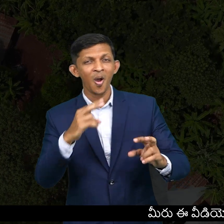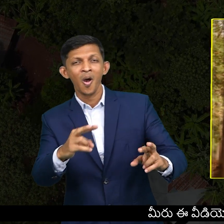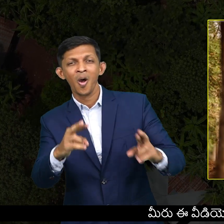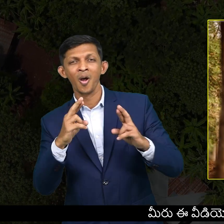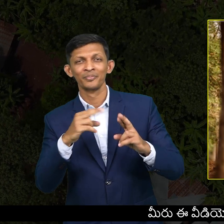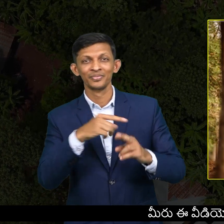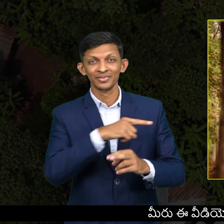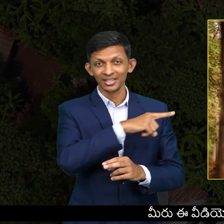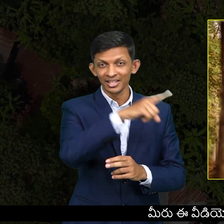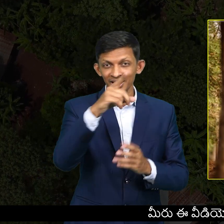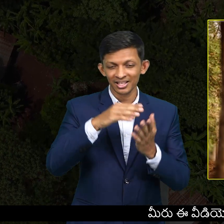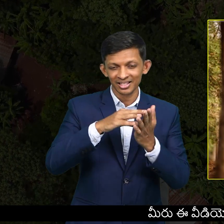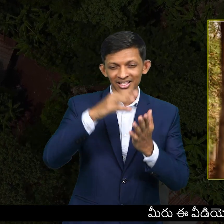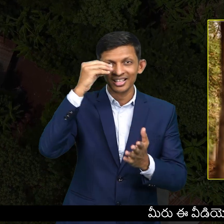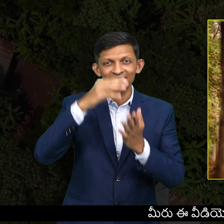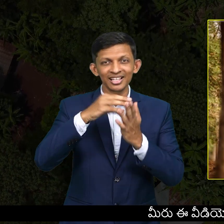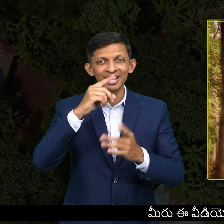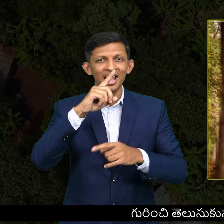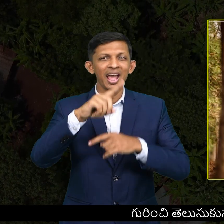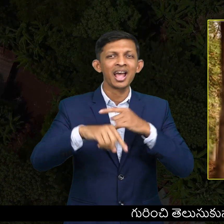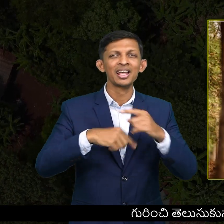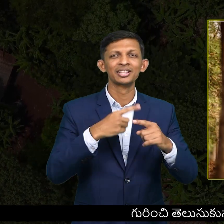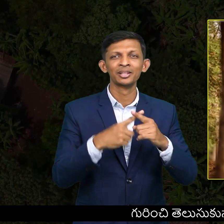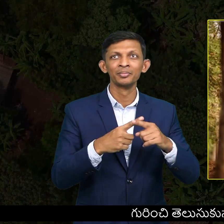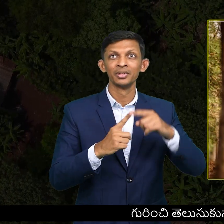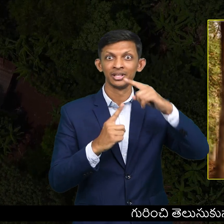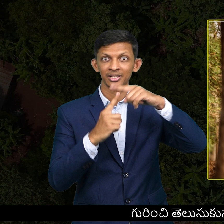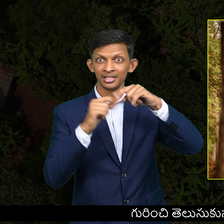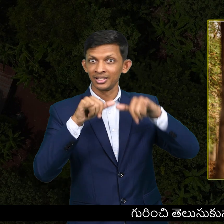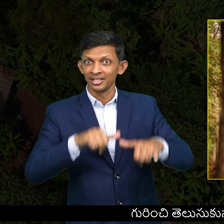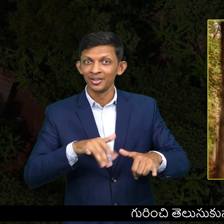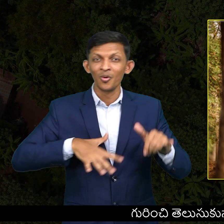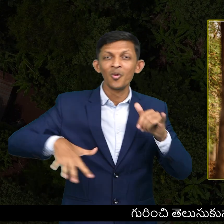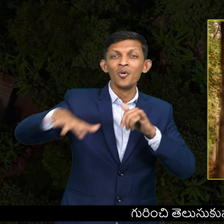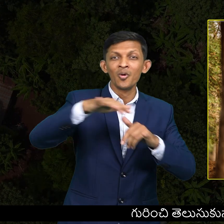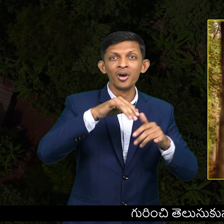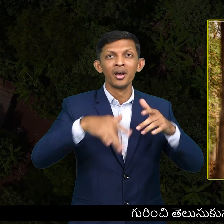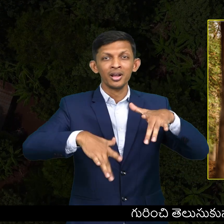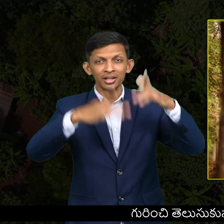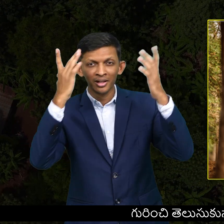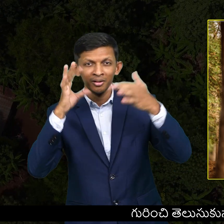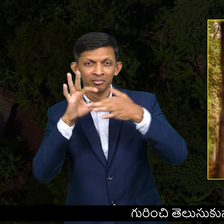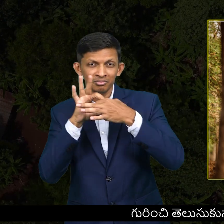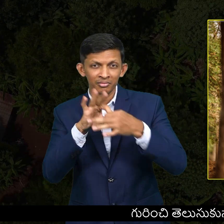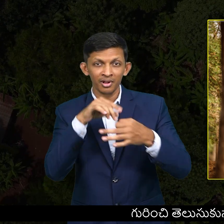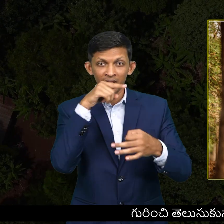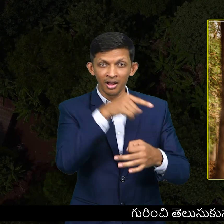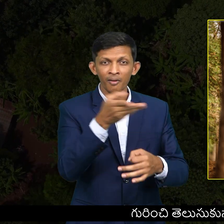మీరు ఈ వీడియో ద్వారా భౌమ్యావాసాల గురించి తెలుసుకున్నారని నేను ఆశిస్తున్నాను.